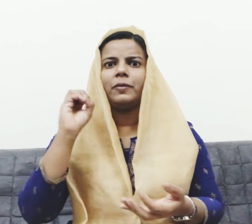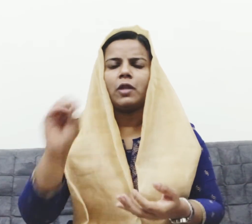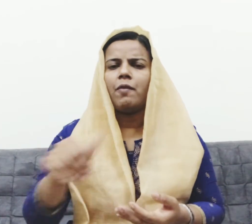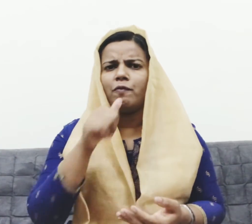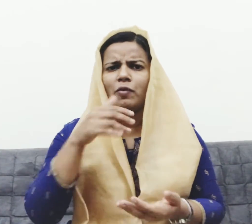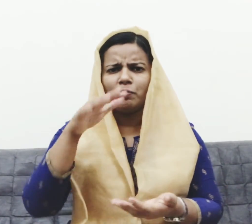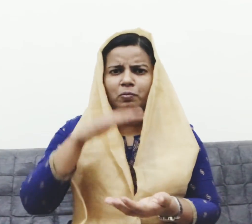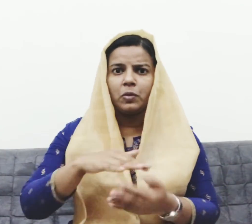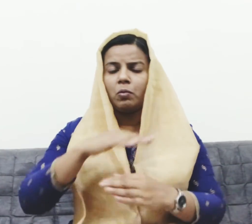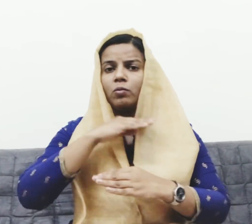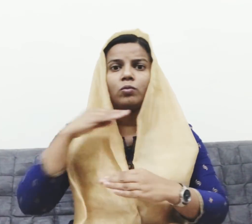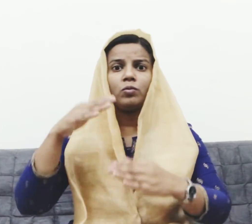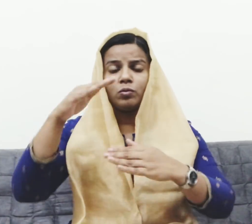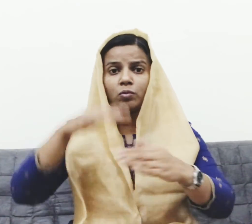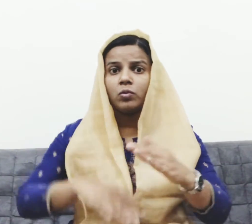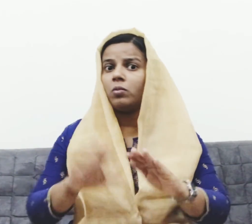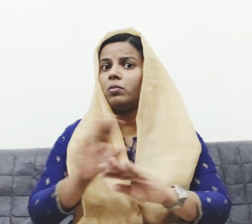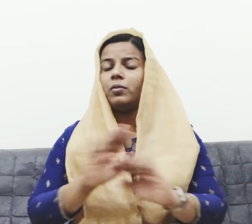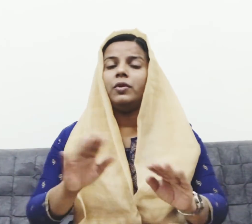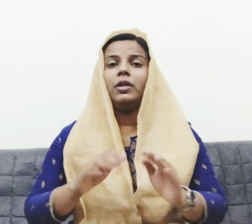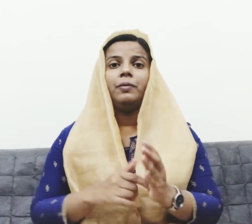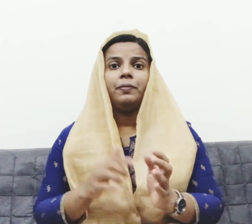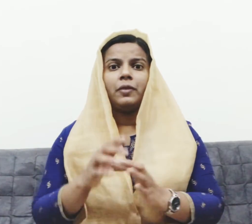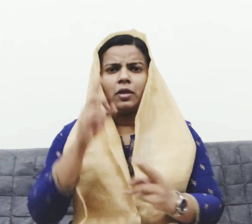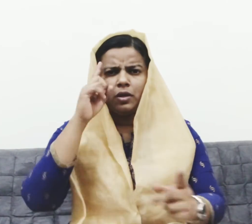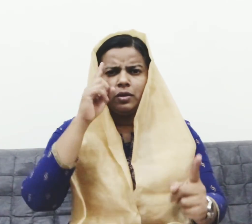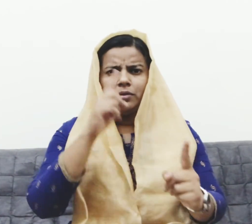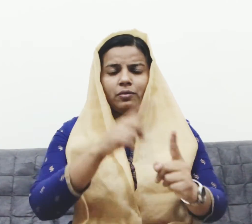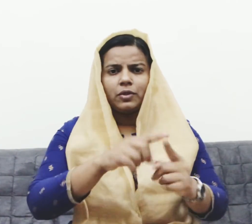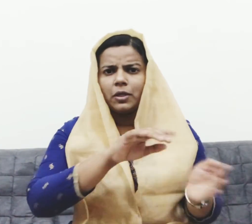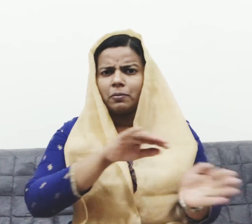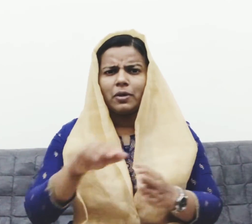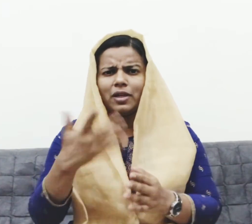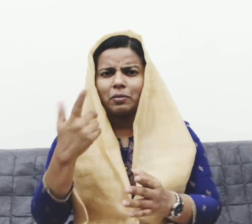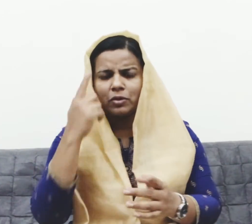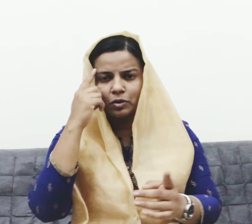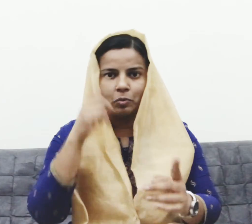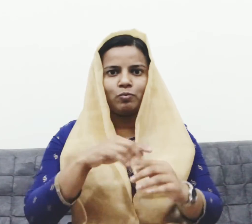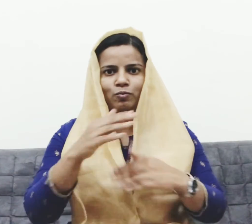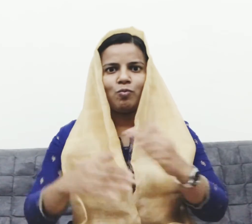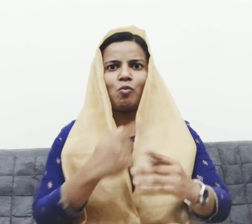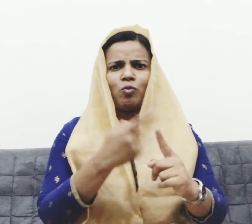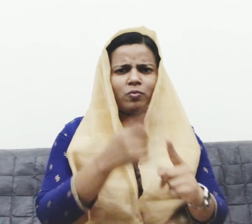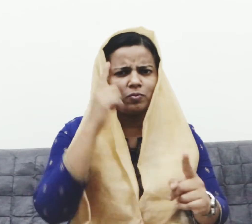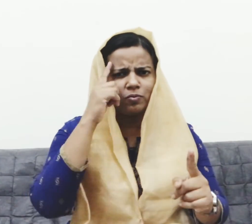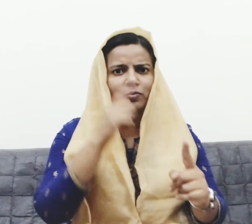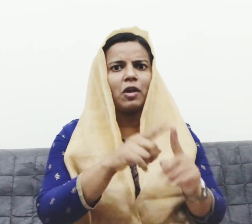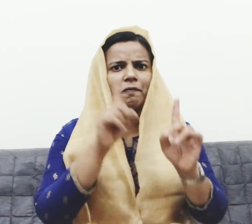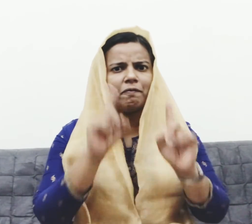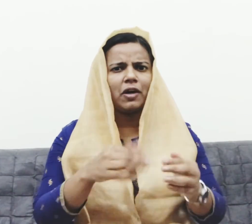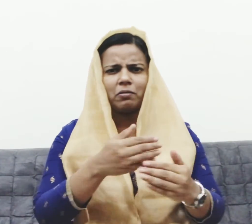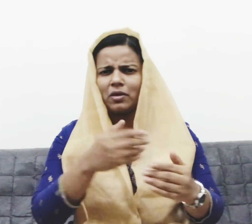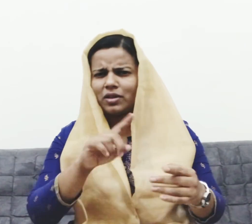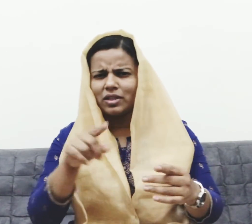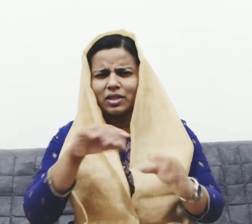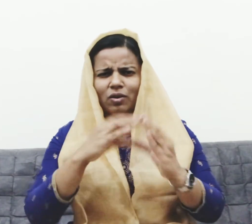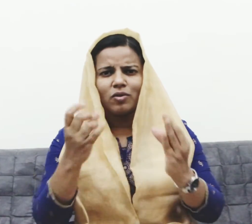നമ്മളെ മുക്കിക്കളയുന്നൊന്നും നമ്മുടെ കൂടെ ഉണ്ടാകാൻ പാടില്ല. നമ്മുടെ ലക്ഷ്യത്തെ ആമേൻ മാറ്റിക്കളയുന്നൊന്നും നമ്മുടെ കൂടെ ഉണ്ടാകാൻ പാടില്ല. അതിങ്ങനെ നമ്മൾ